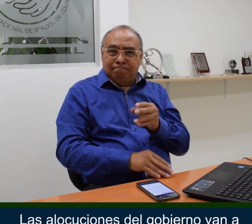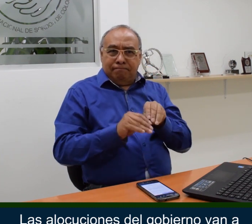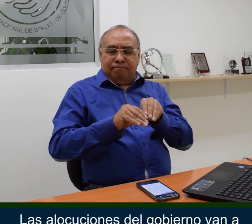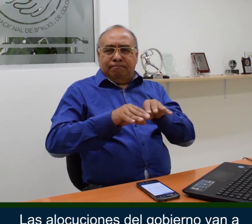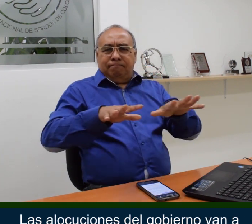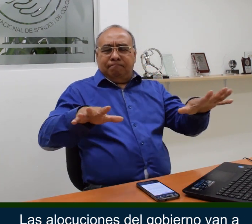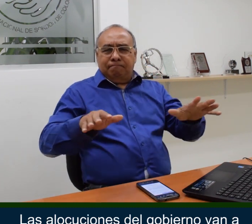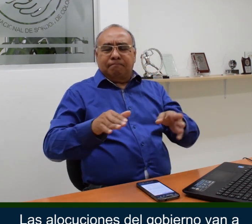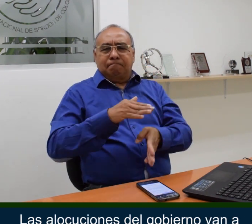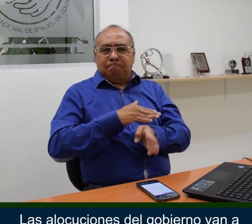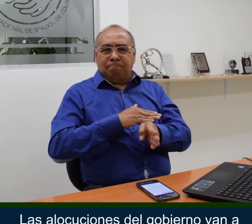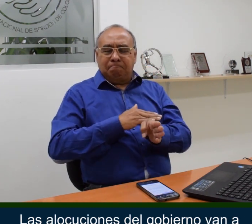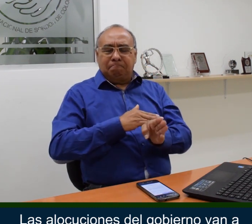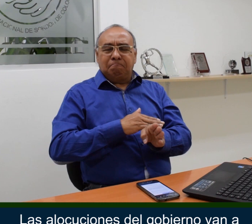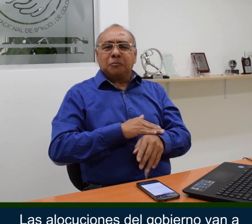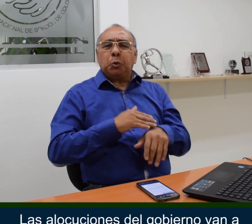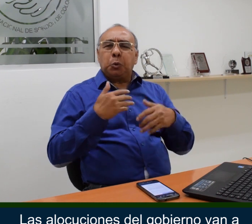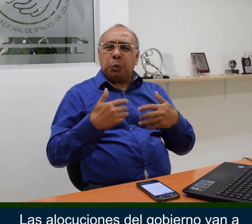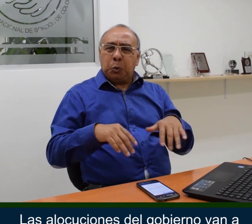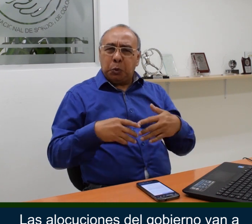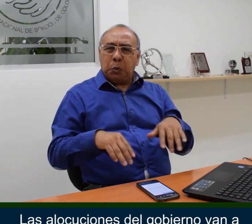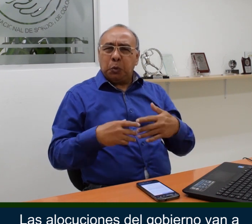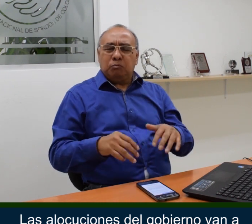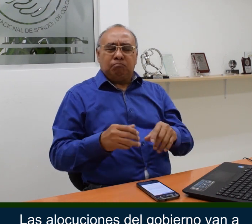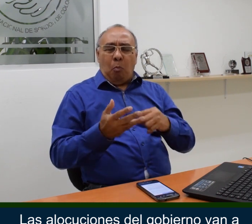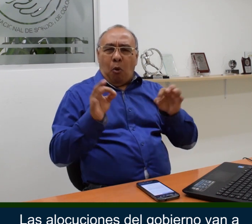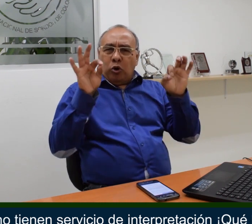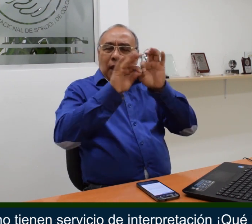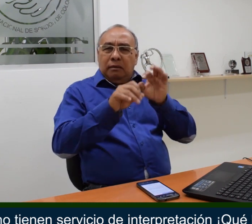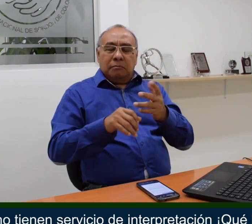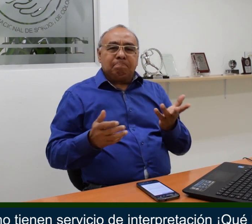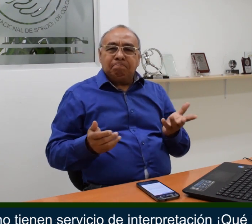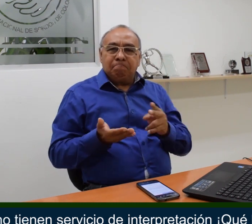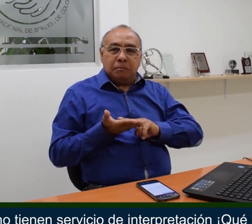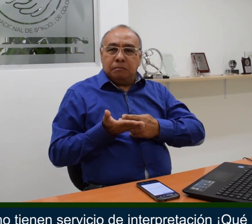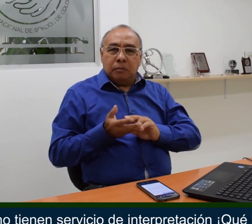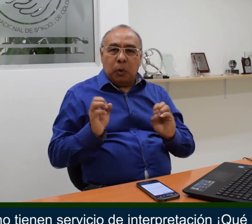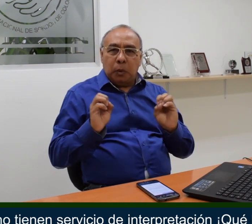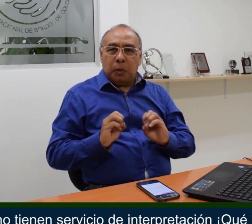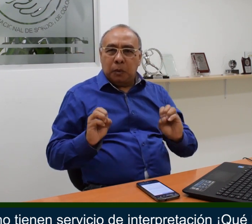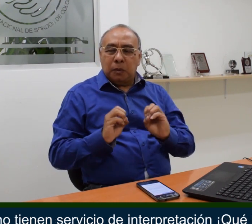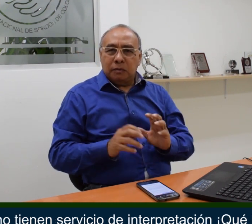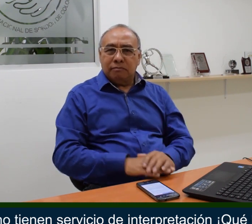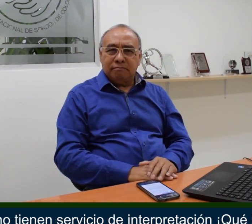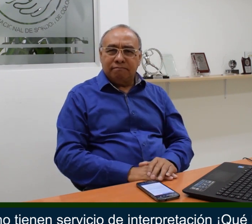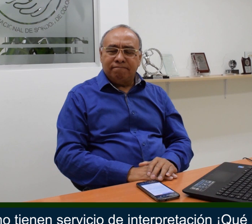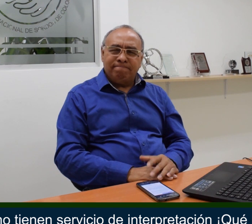las alocuciones del gobierno van a continuar. Son muy importantes, pero no tienen servicio de interpretación. ¡Qué